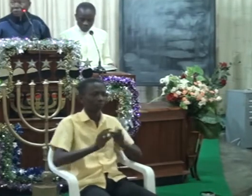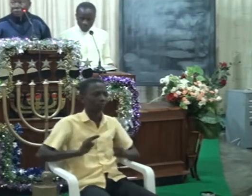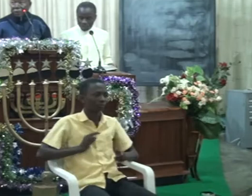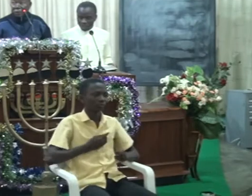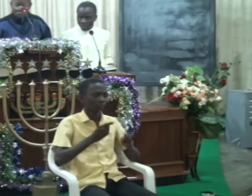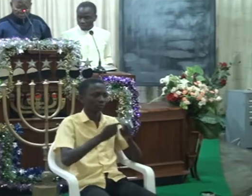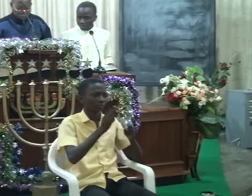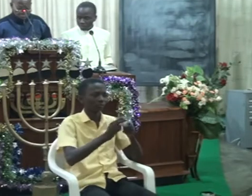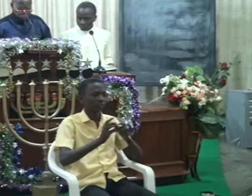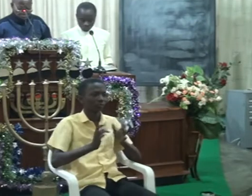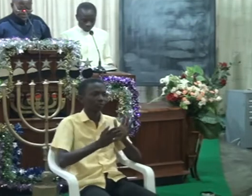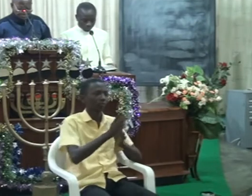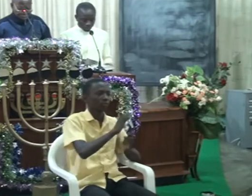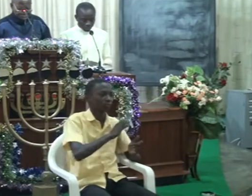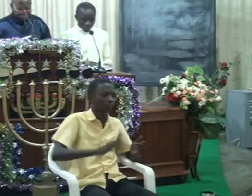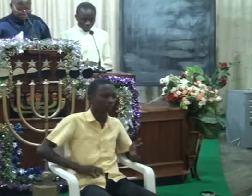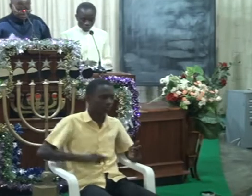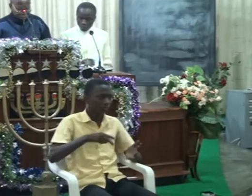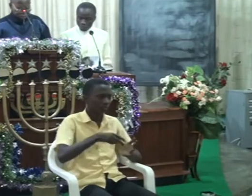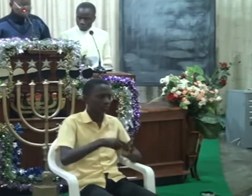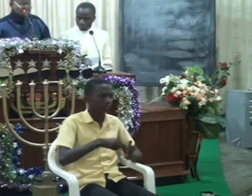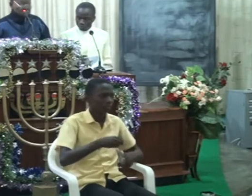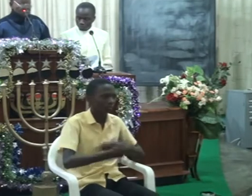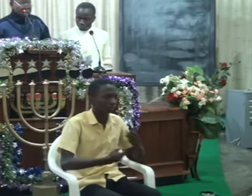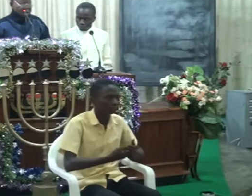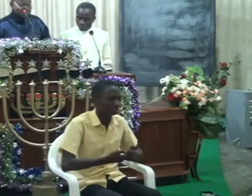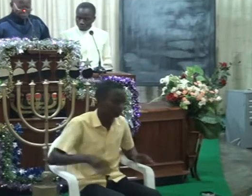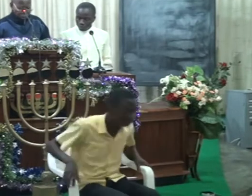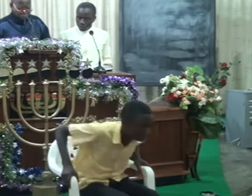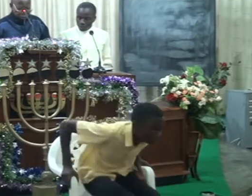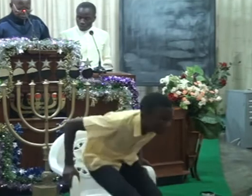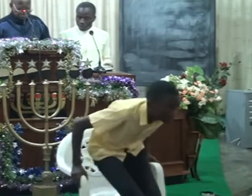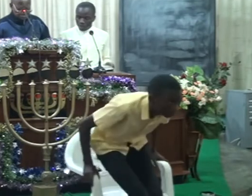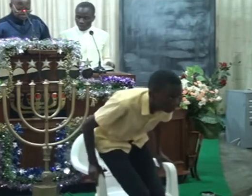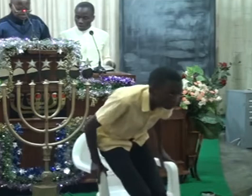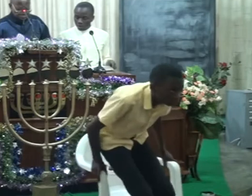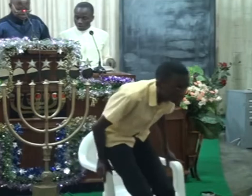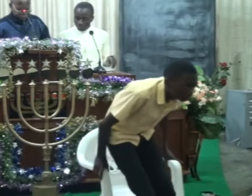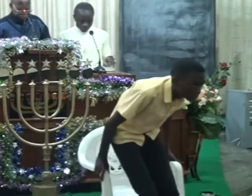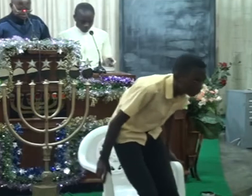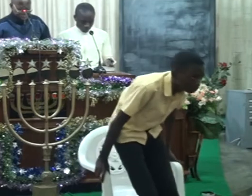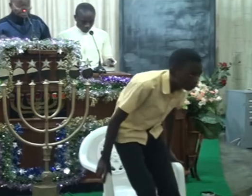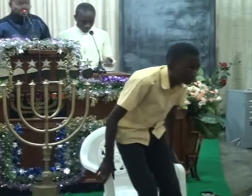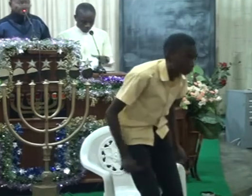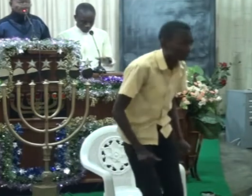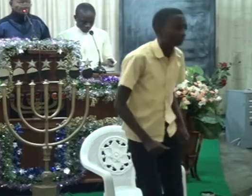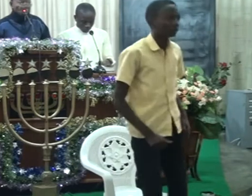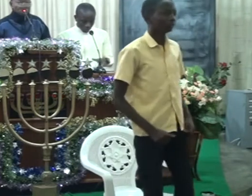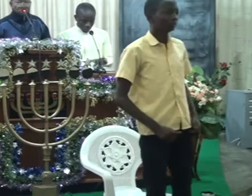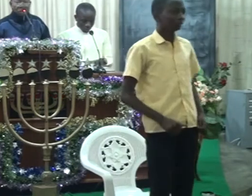notre Rédempteur Jésus-Christ. Tusimame. Mettons-nous debout. Tusome neno hi. Lisons cette parole.